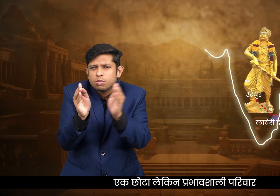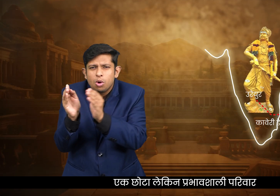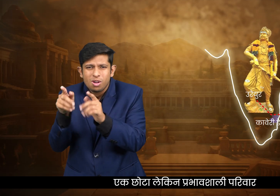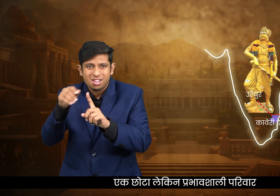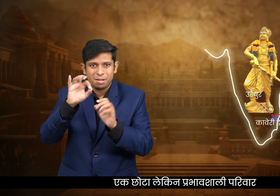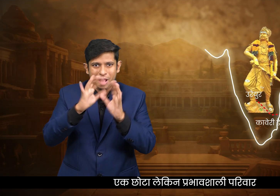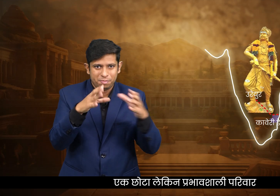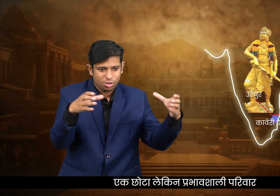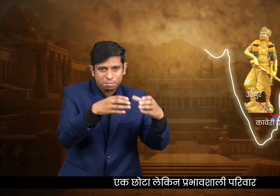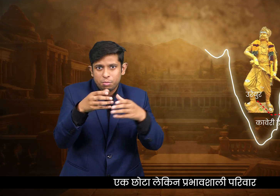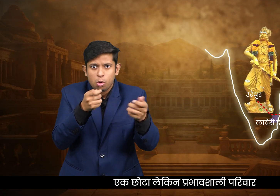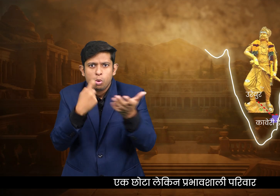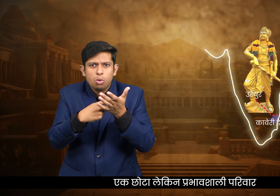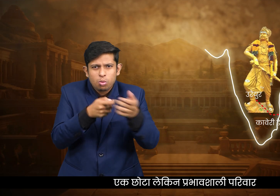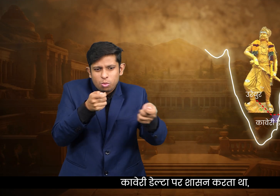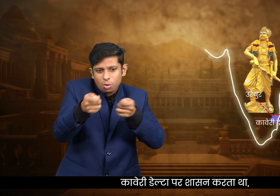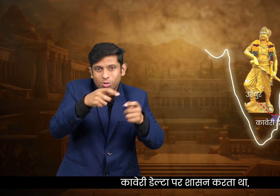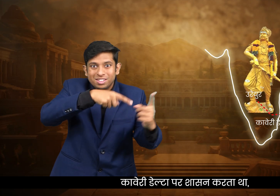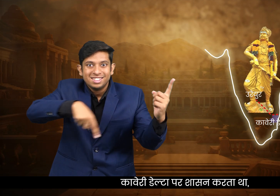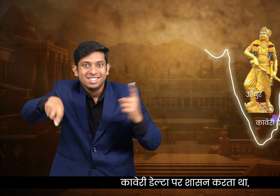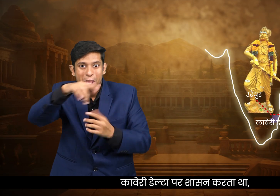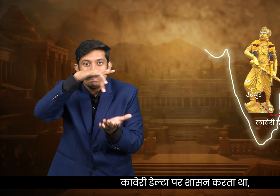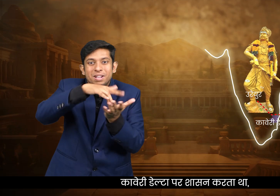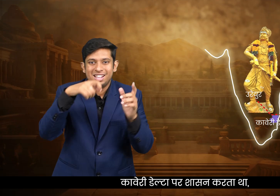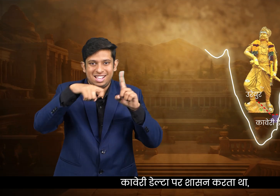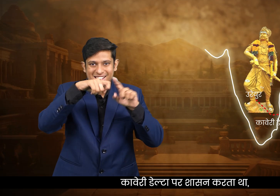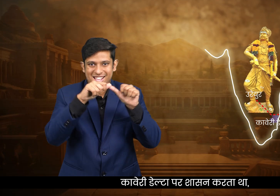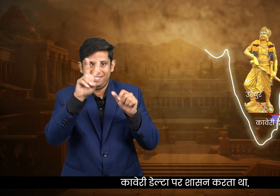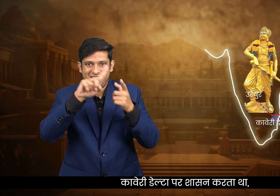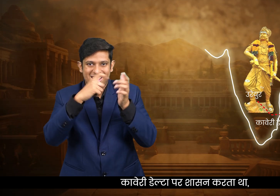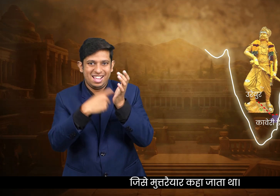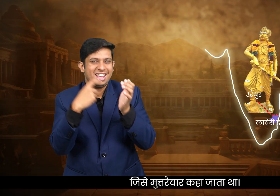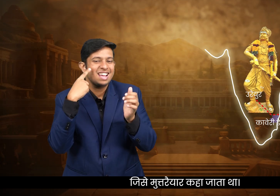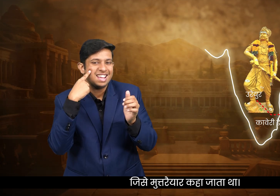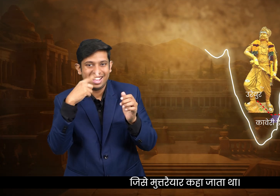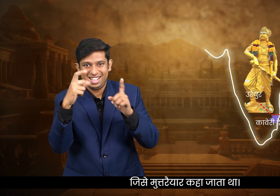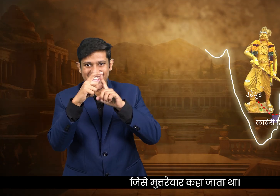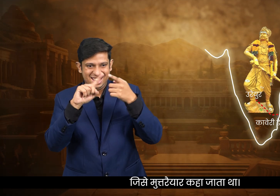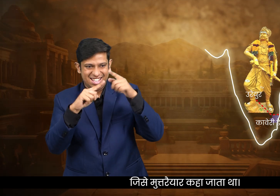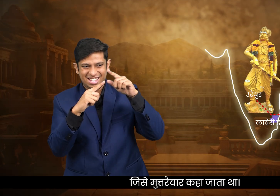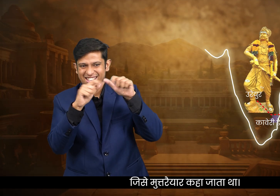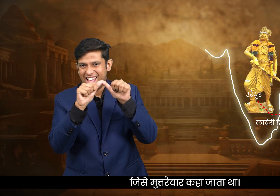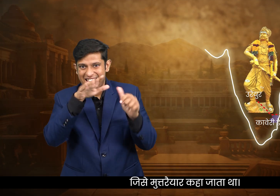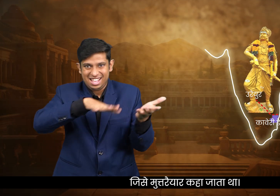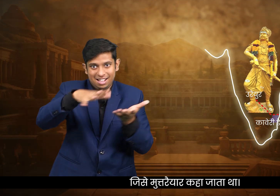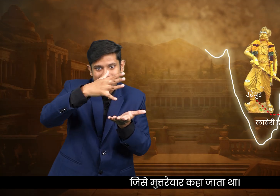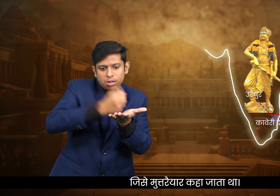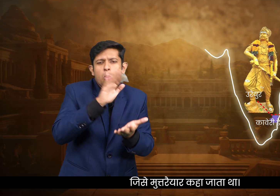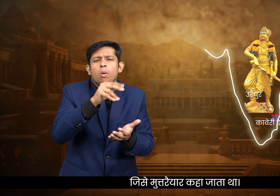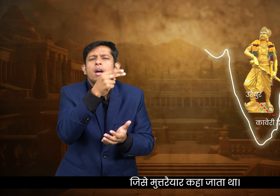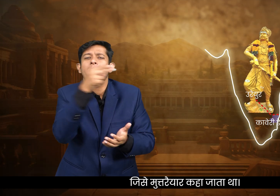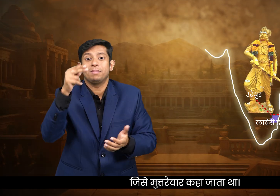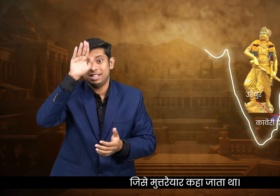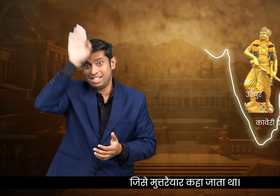एक छोटा लेकिन प्रभावशाली परिवार कावेरी डेल्टा पर शासन करता था, जिसे मुत्तरैयर